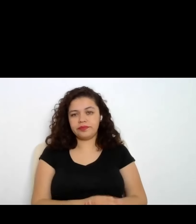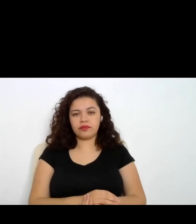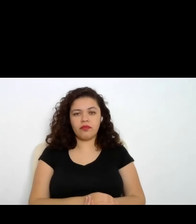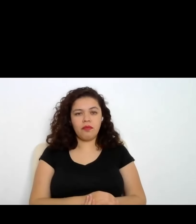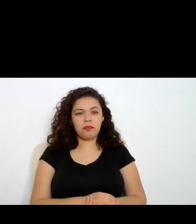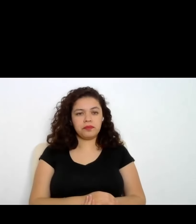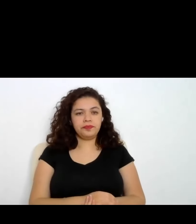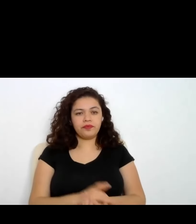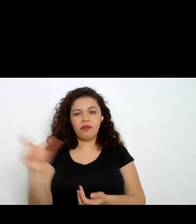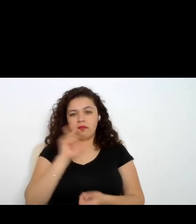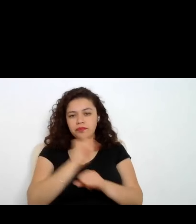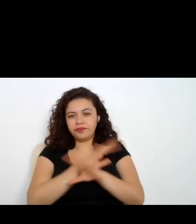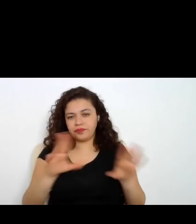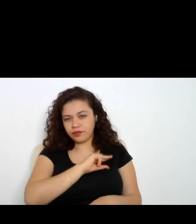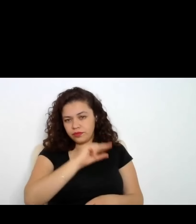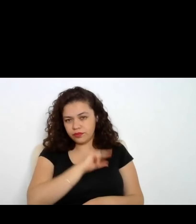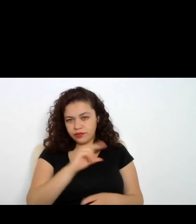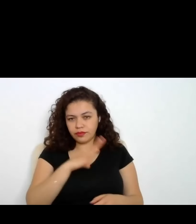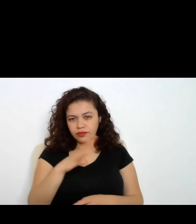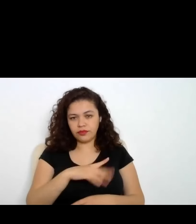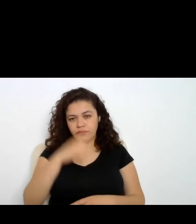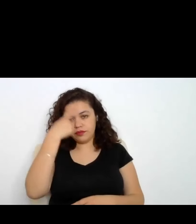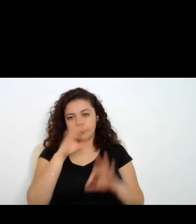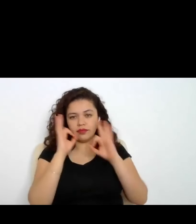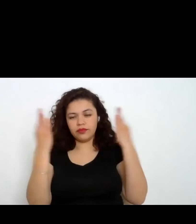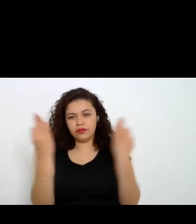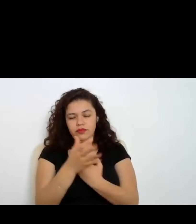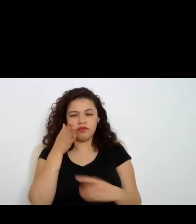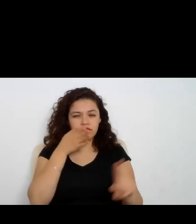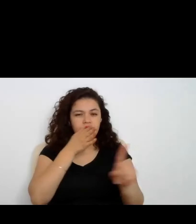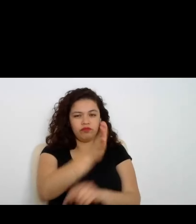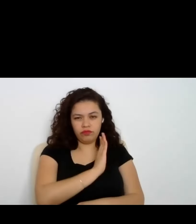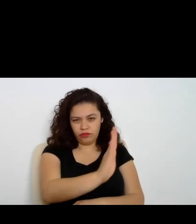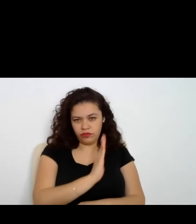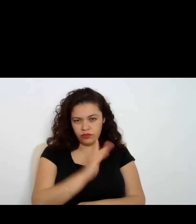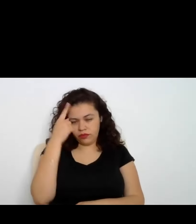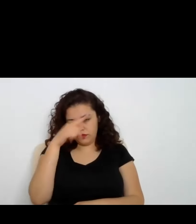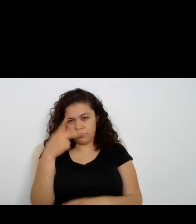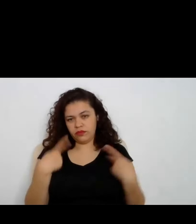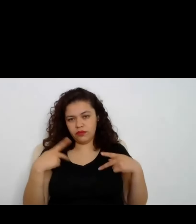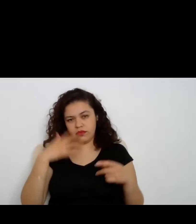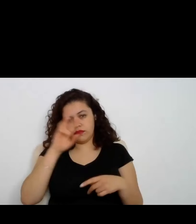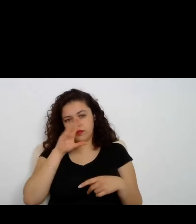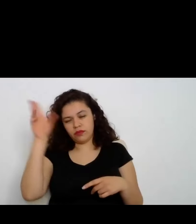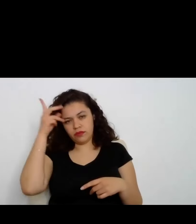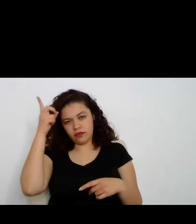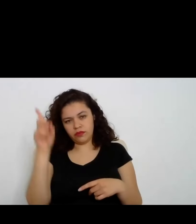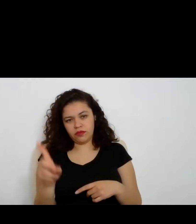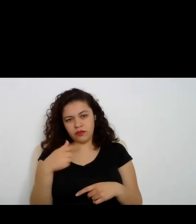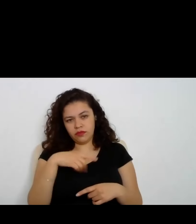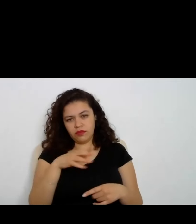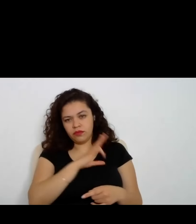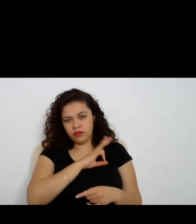Entonces, cuando los datos personales se obtienen de manera directa o personal de su titular, yo puedo en ese